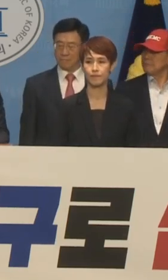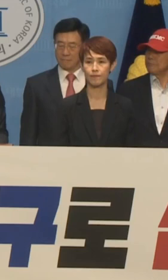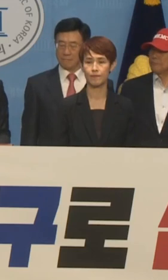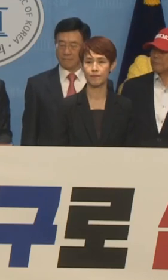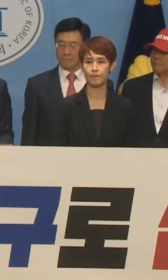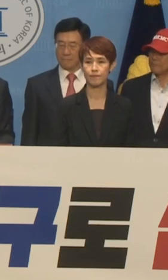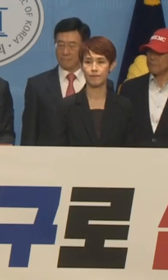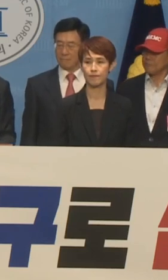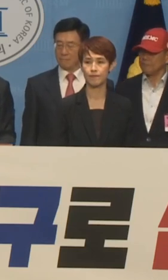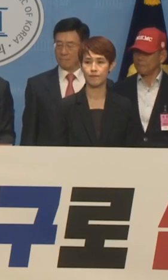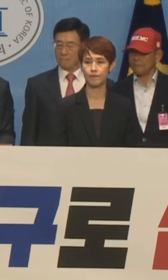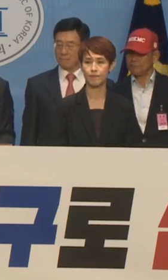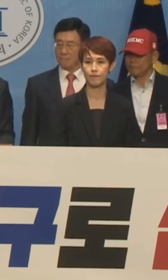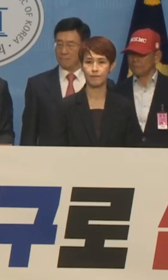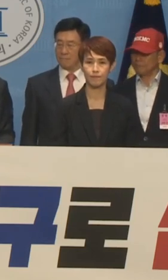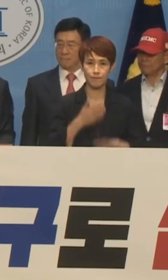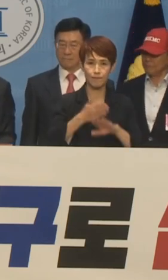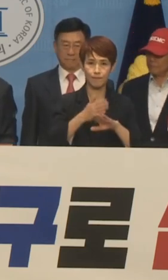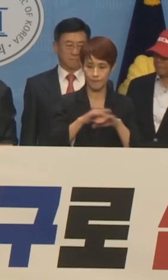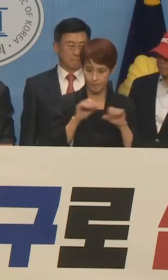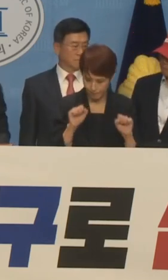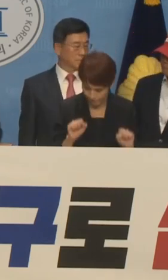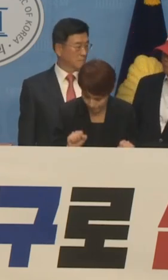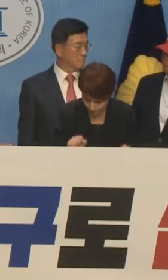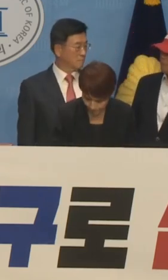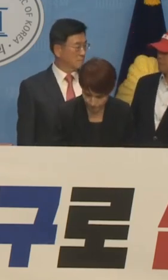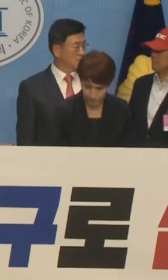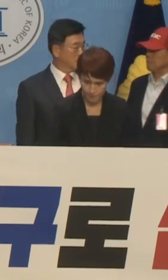바로 감사합니다.